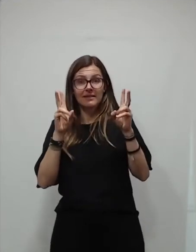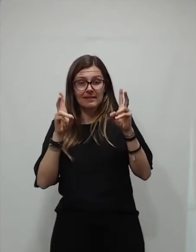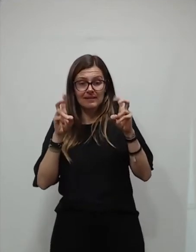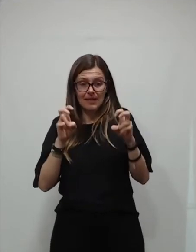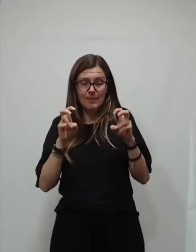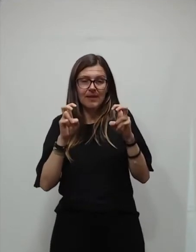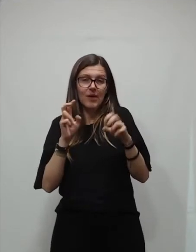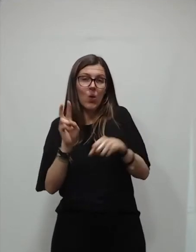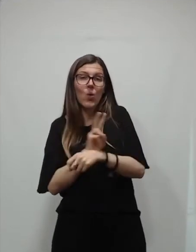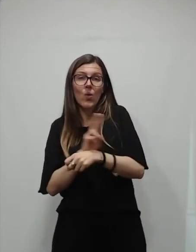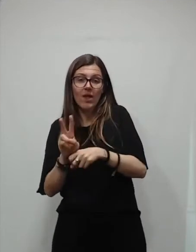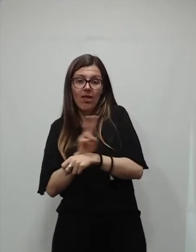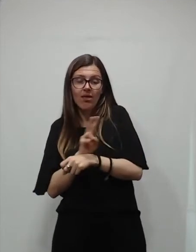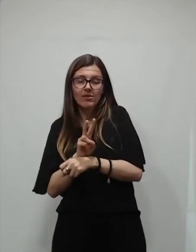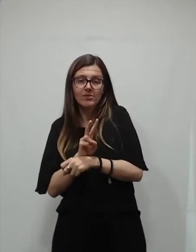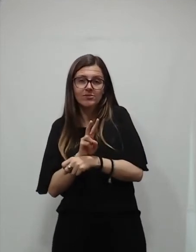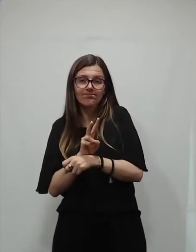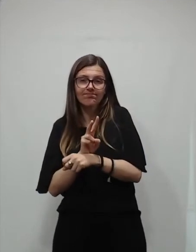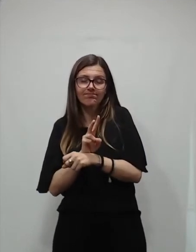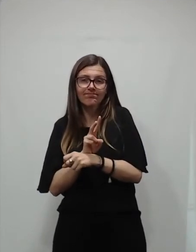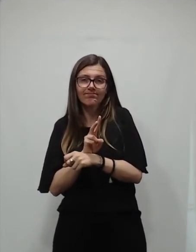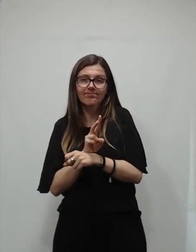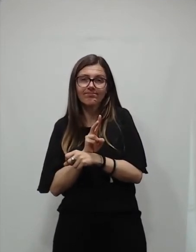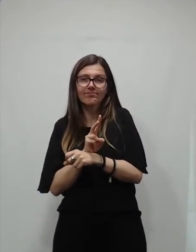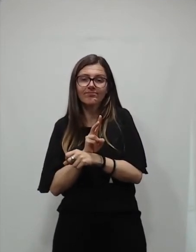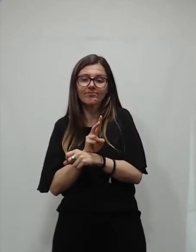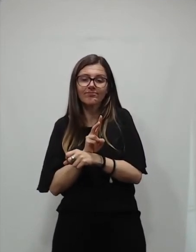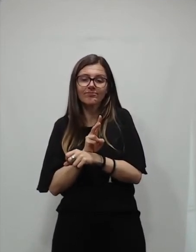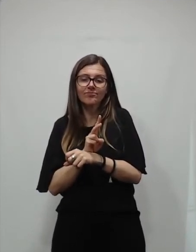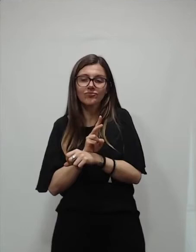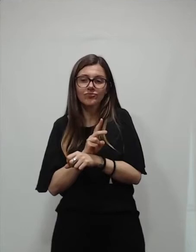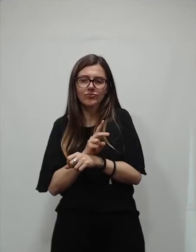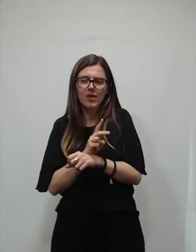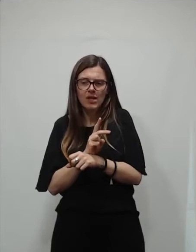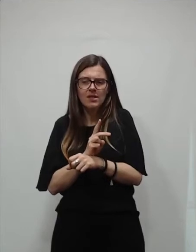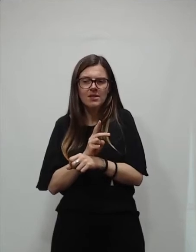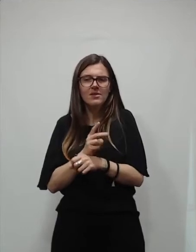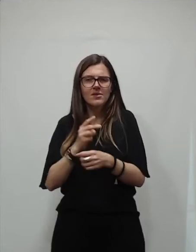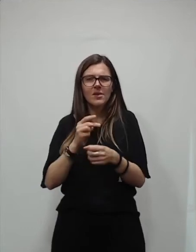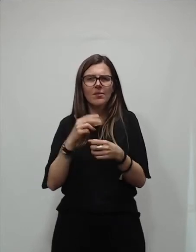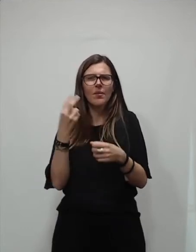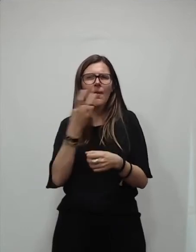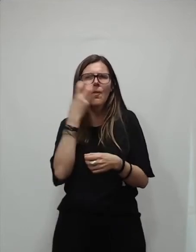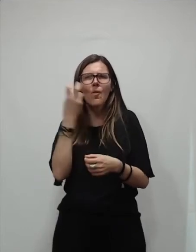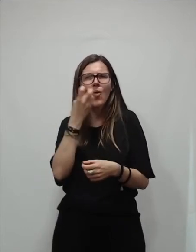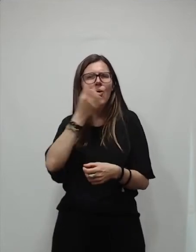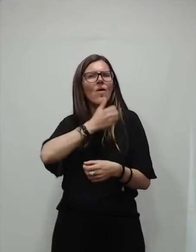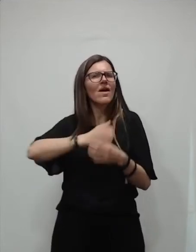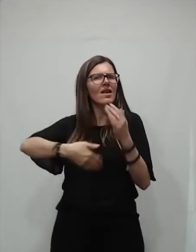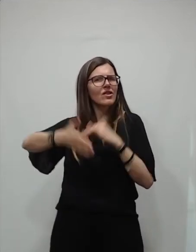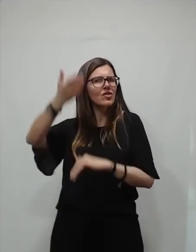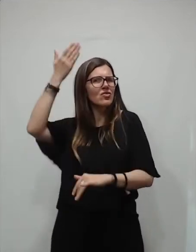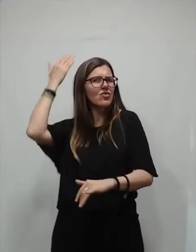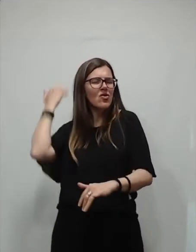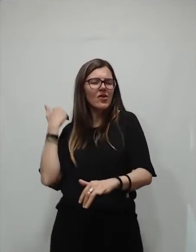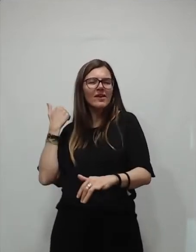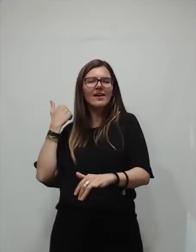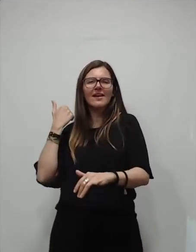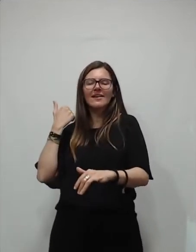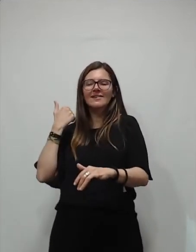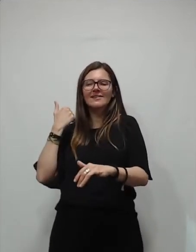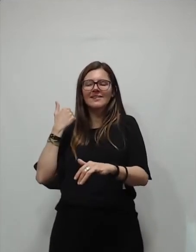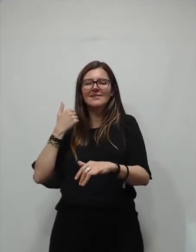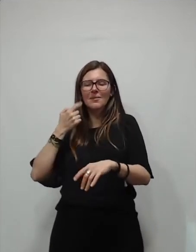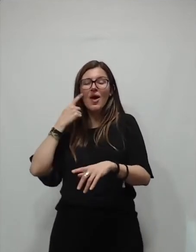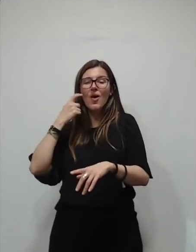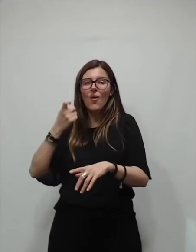fin. Si nos remontamos históricamente, breve también, ¿por qué tenemos estas medidas de seguridad